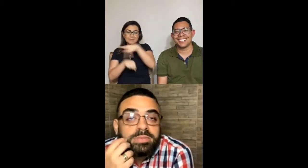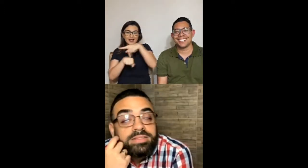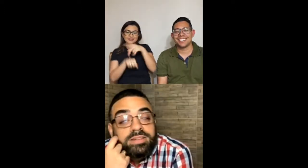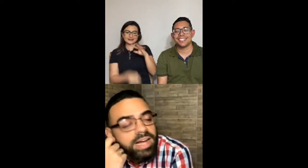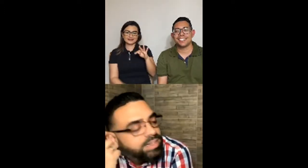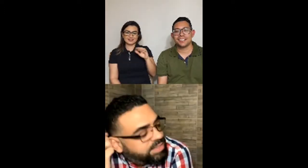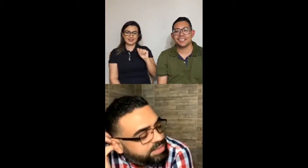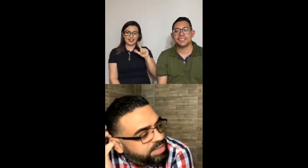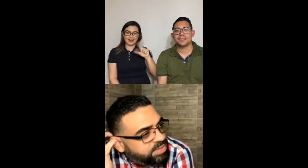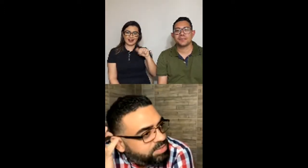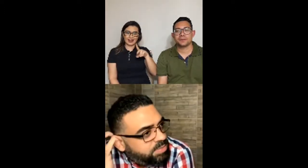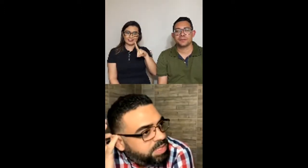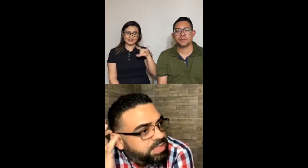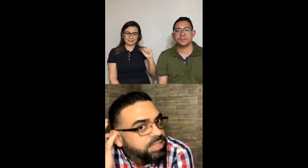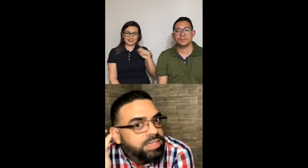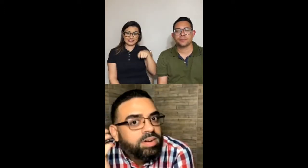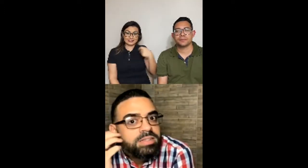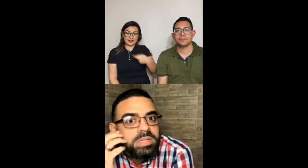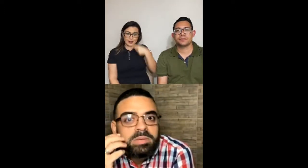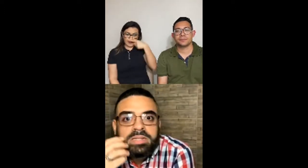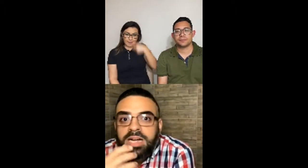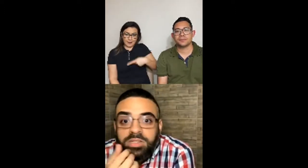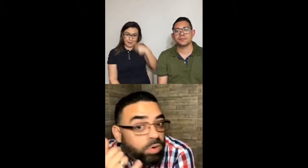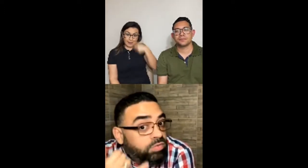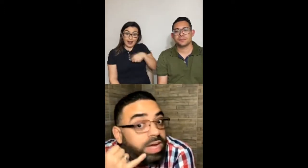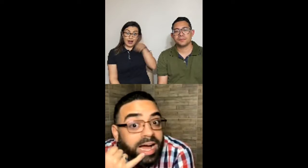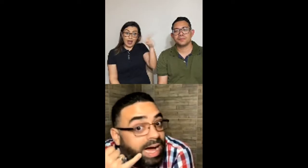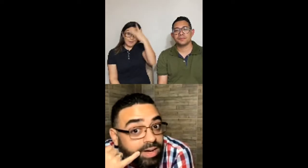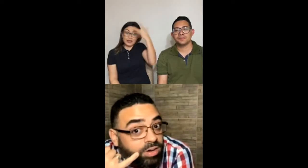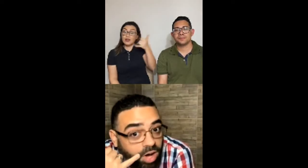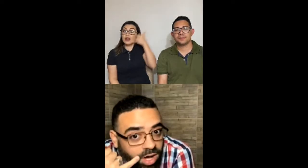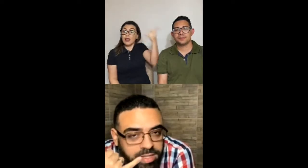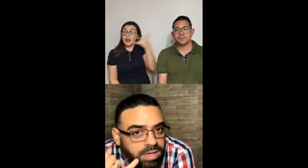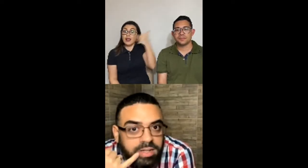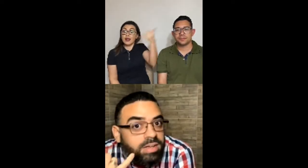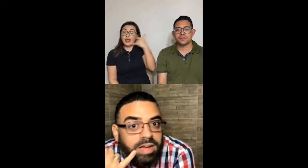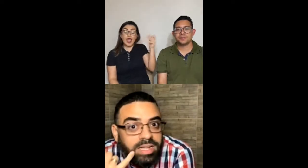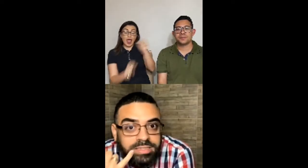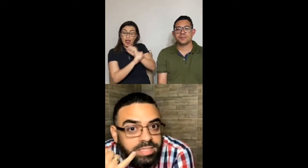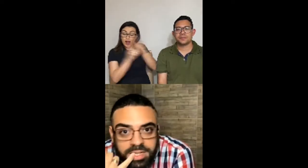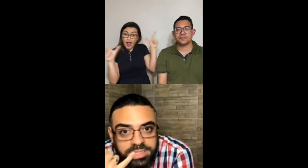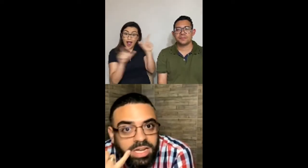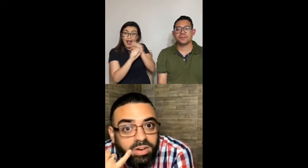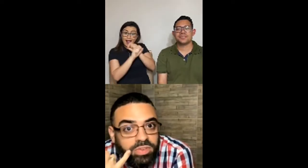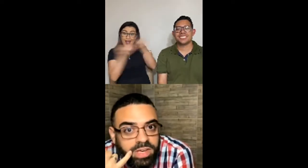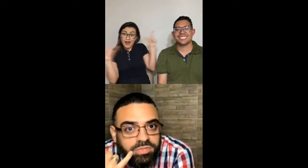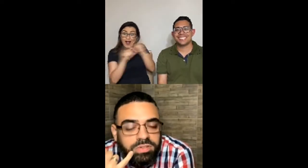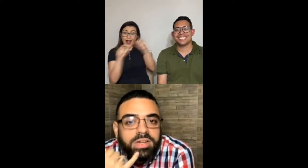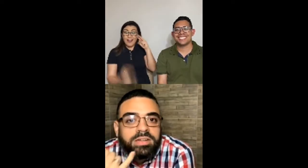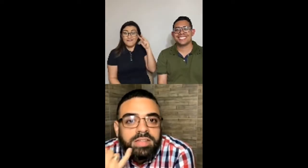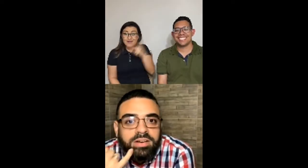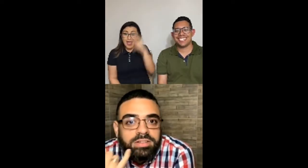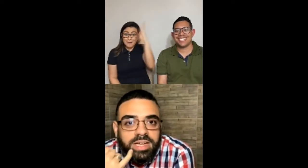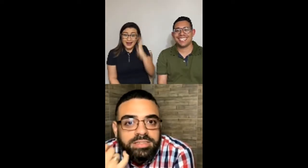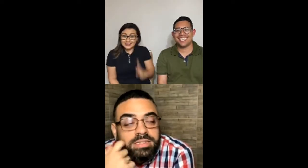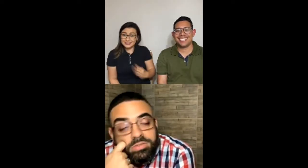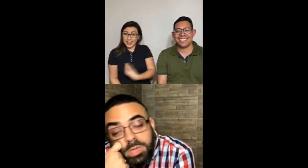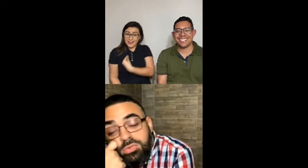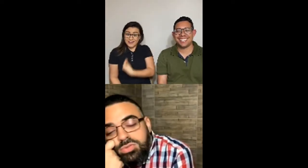Meu telefone não parava na Tailândia, você não tem noção. O pessoal era de madrugada, eu estava dormindo ainda, 4h30 da madrugada, o